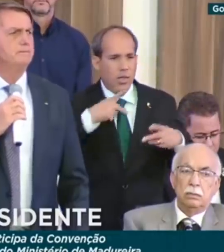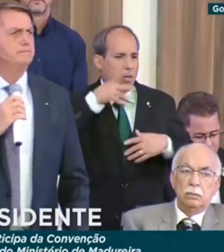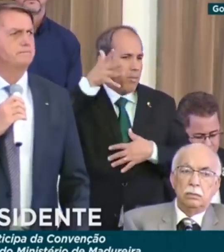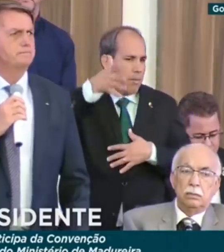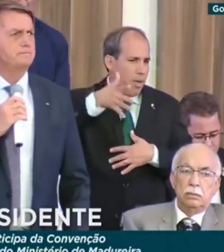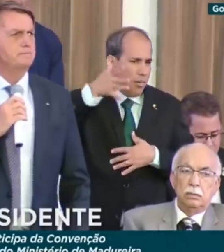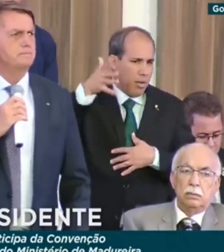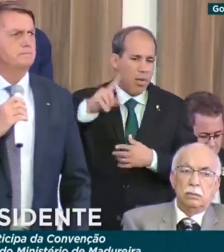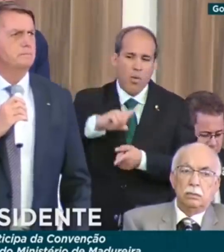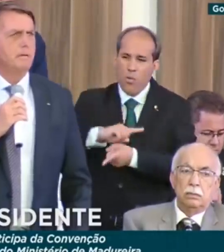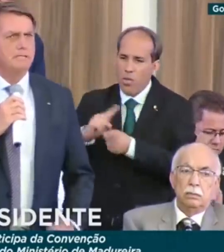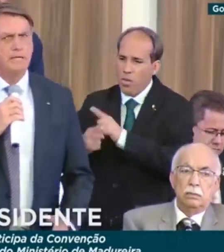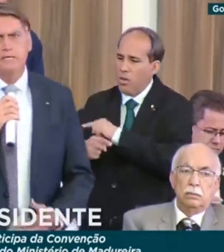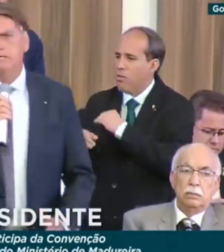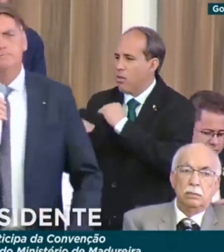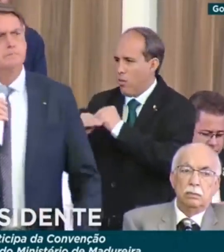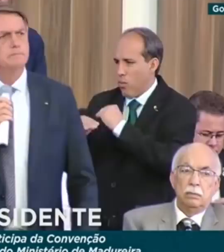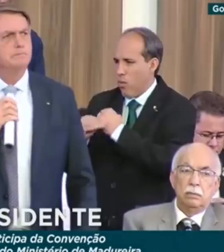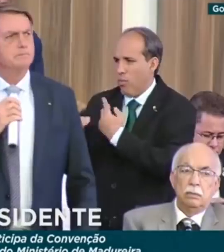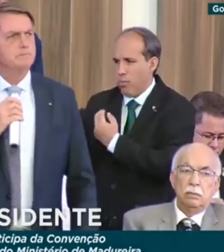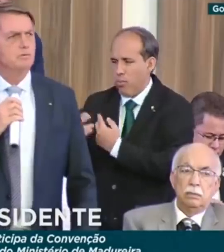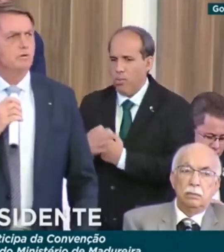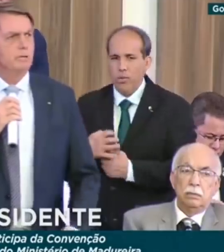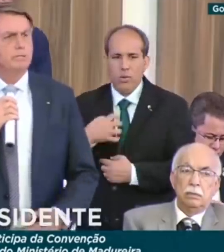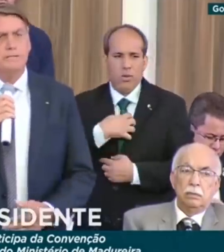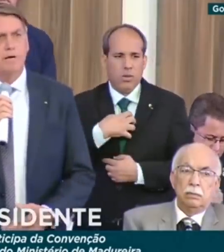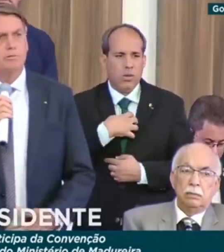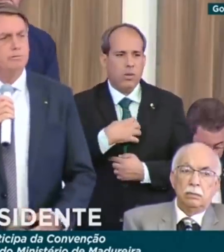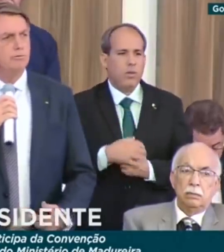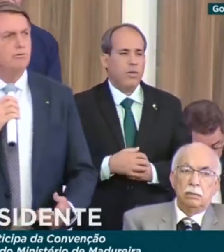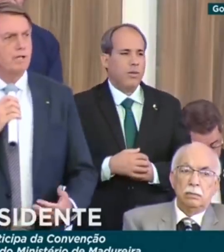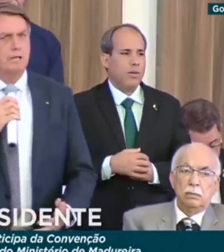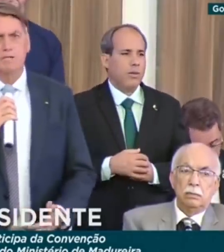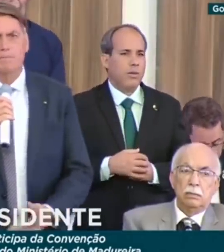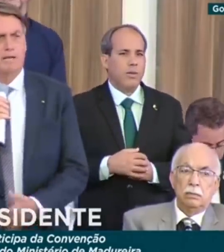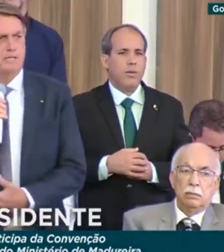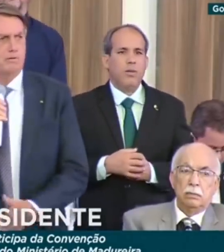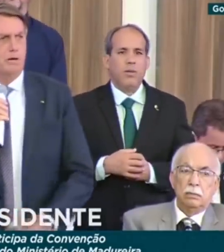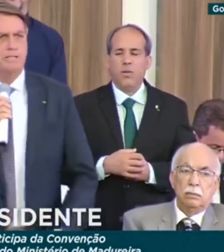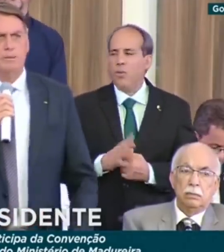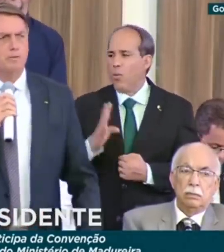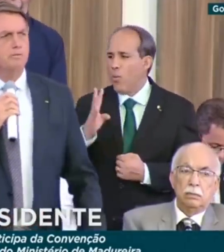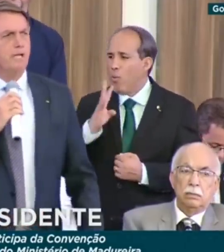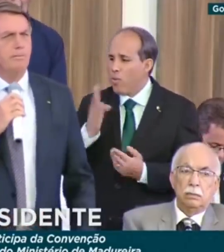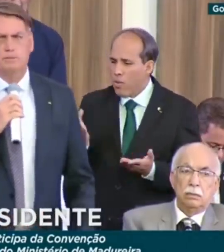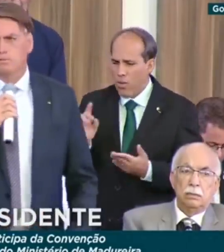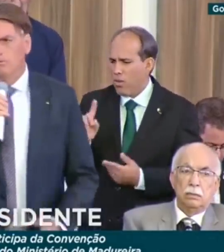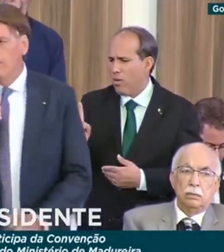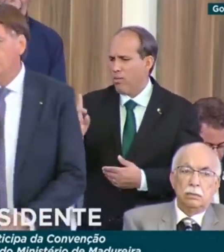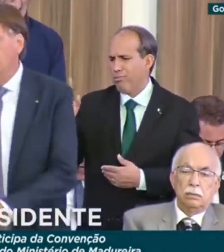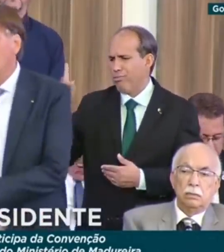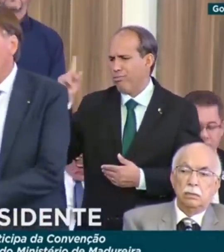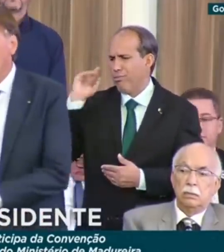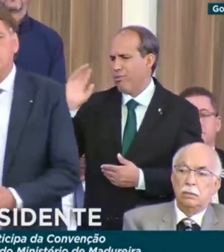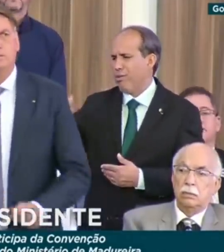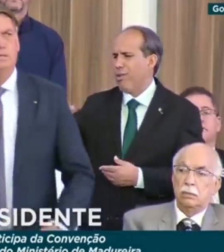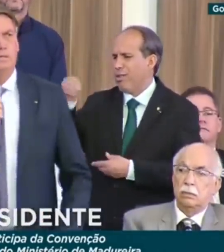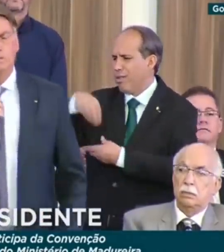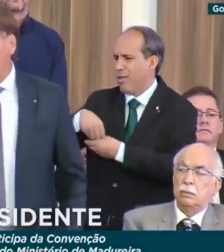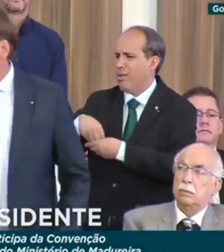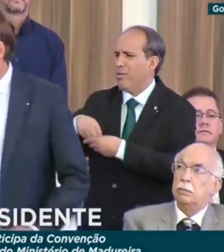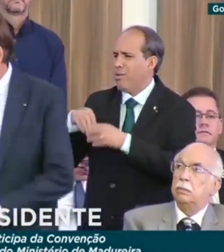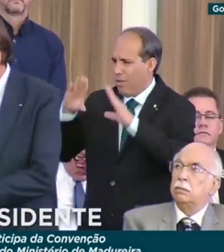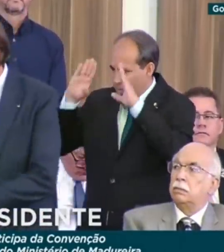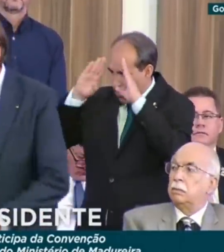momento, mas sei que, como não nos conhecemos apenas de agora, de há muito tempo, de conversa em aeroportos,